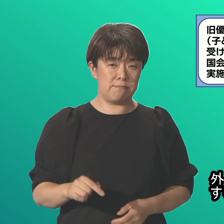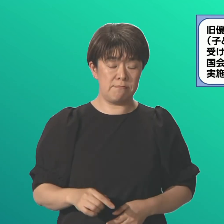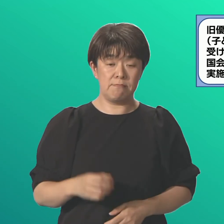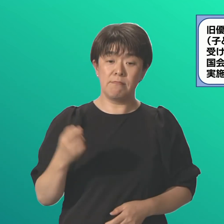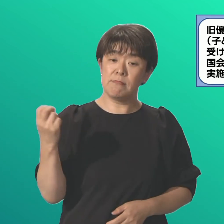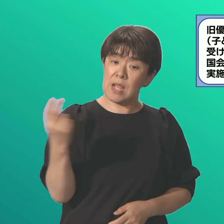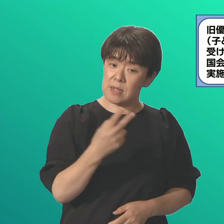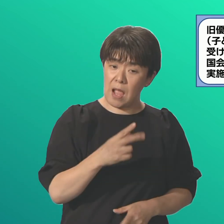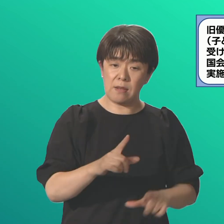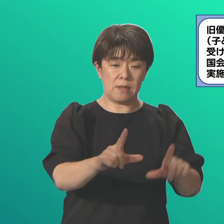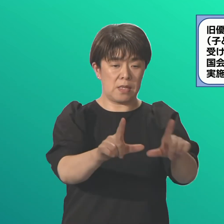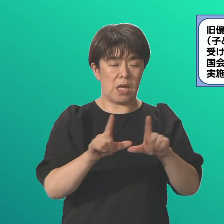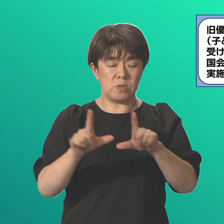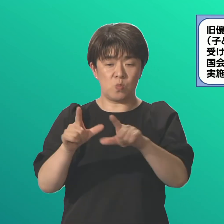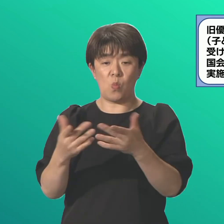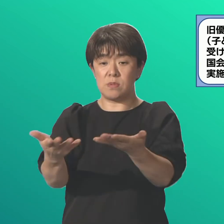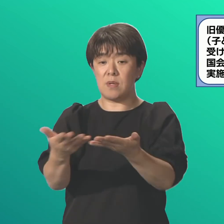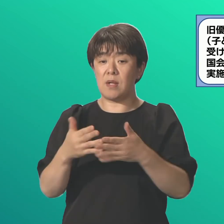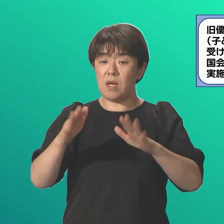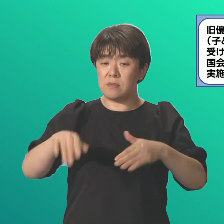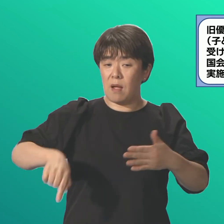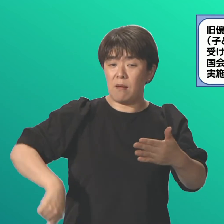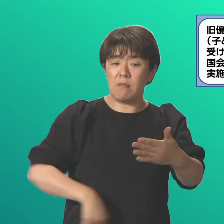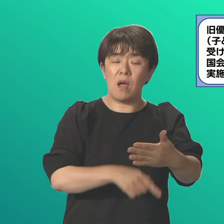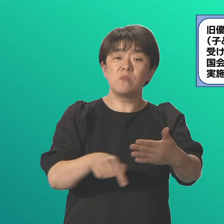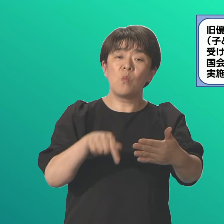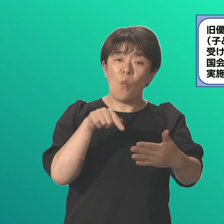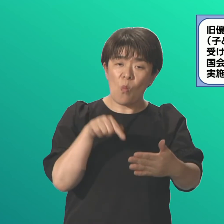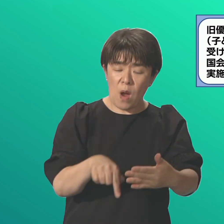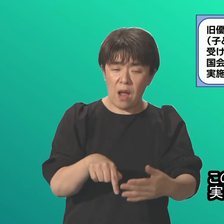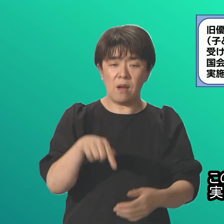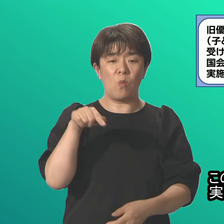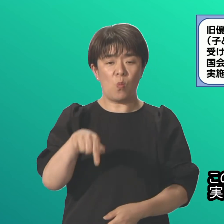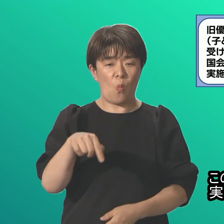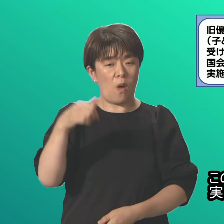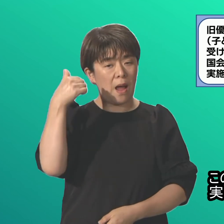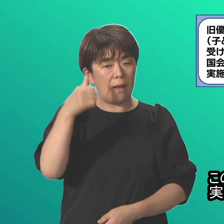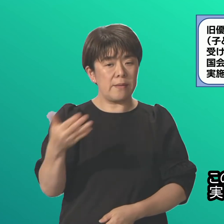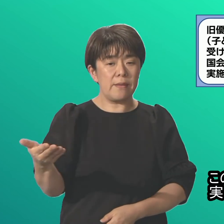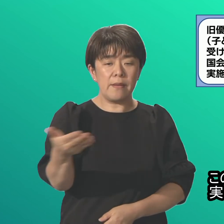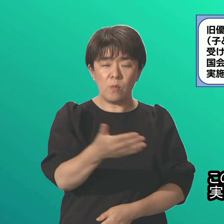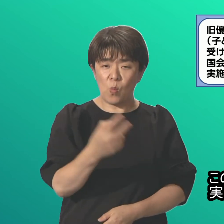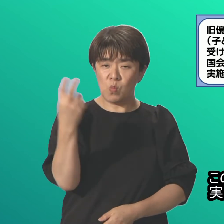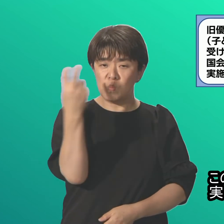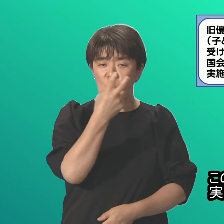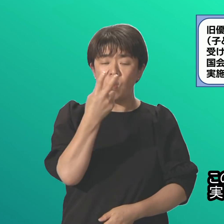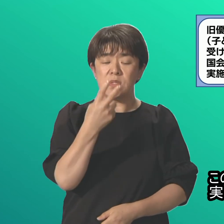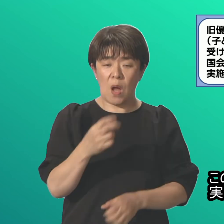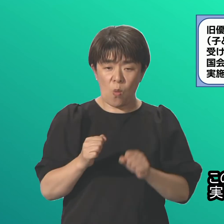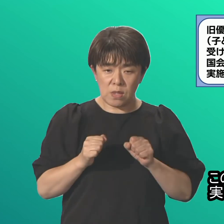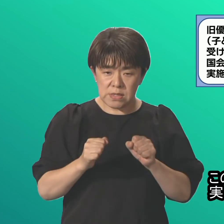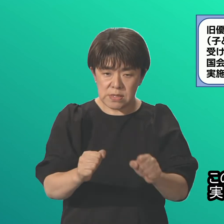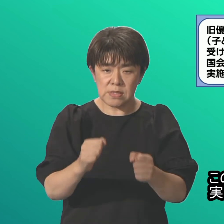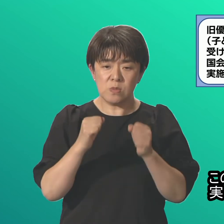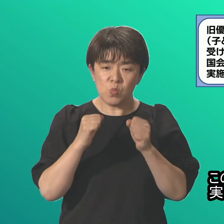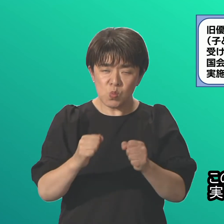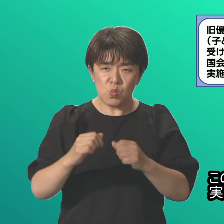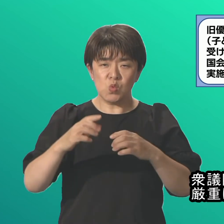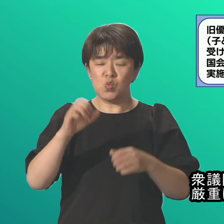ません。また、ご回答いただいた内容は、このアンケート調査を実施する衆